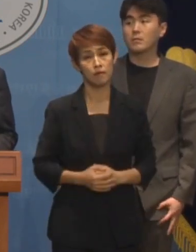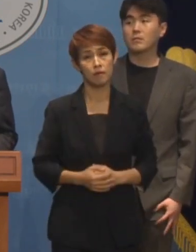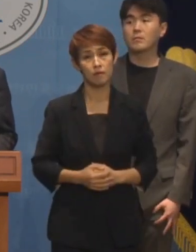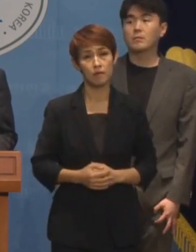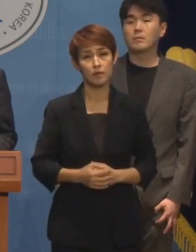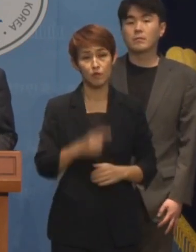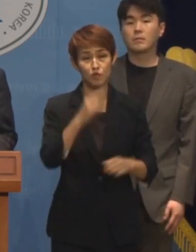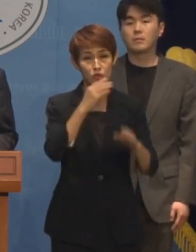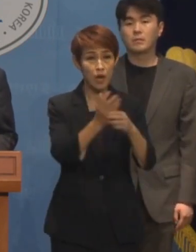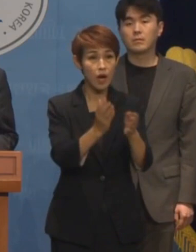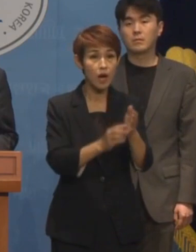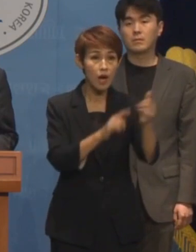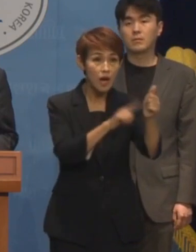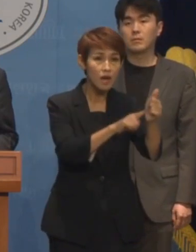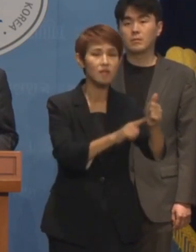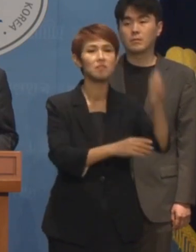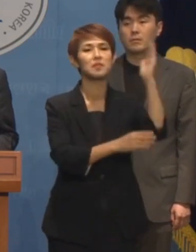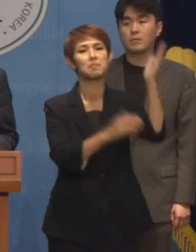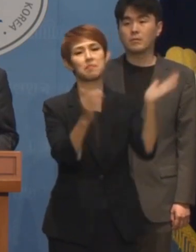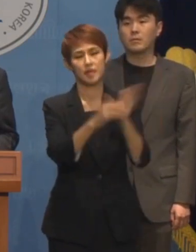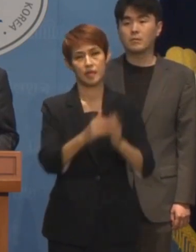최고위원의 발언이 이어졌습니다.